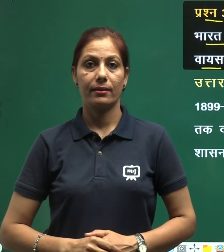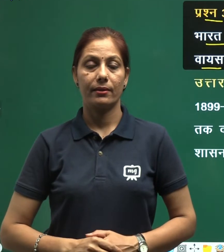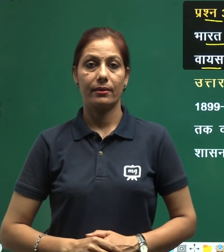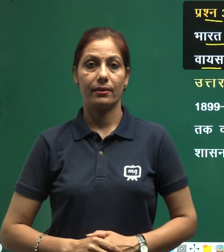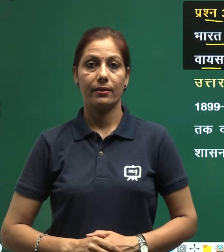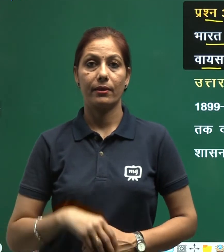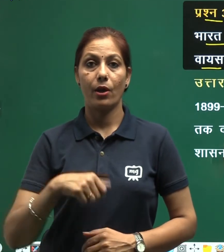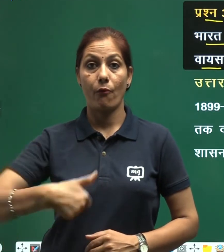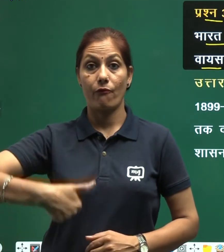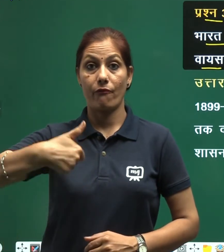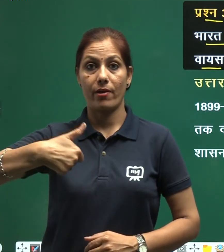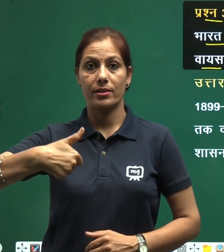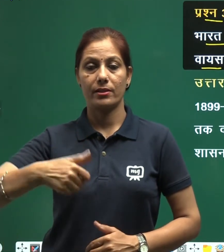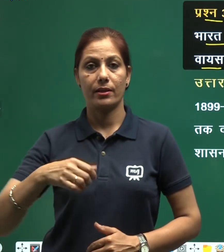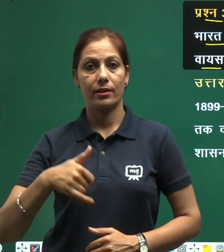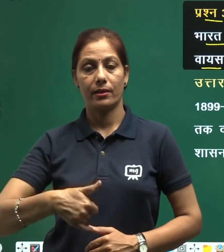वायसराय रहे?